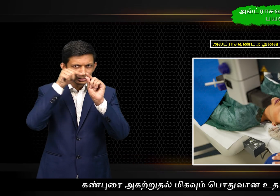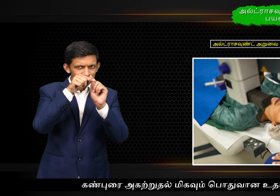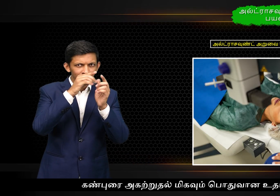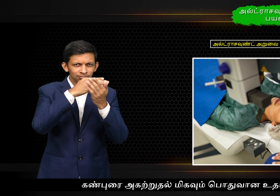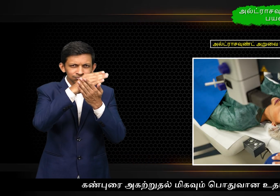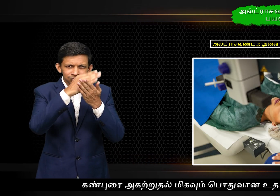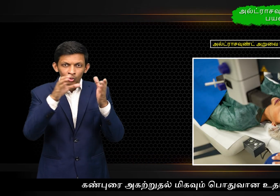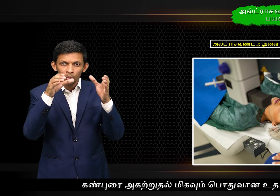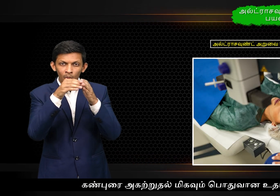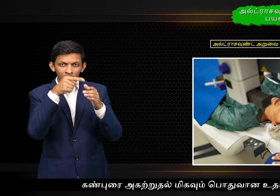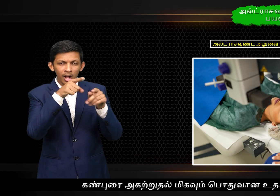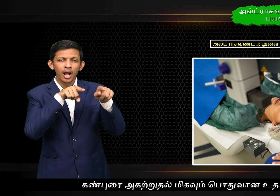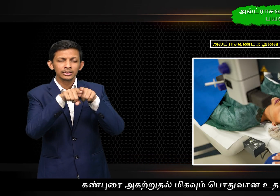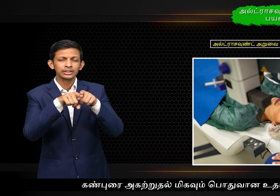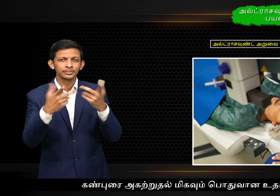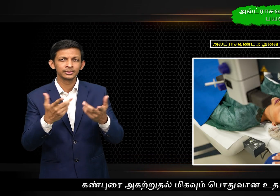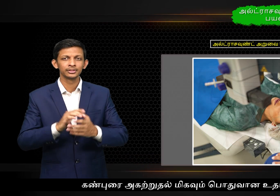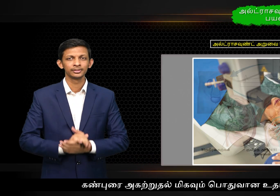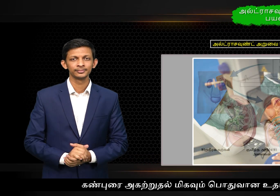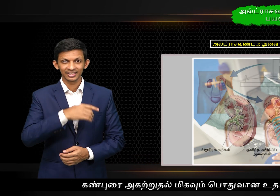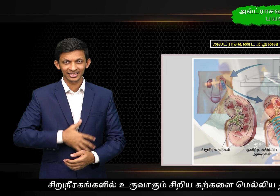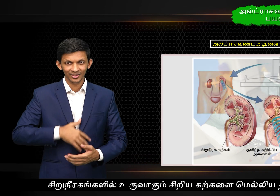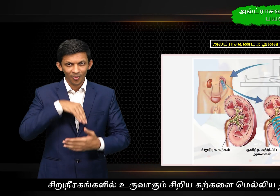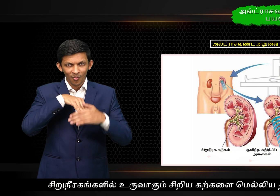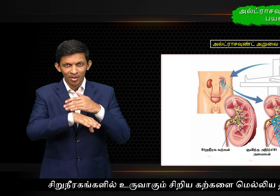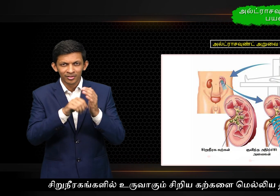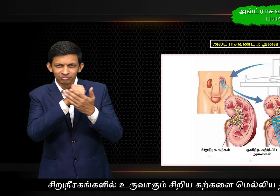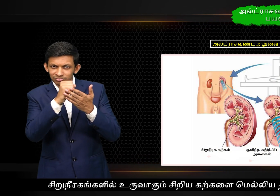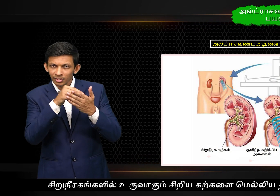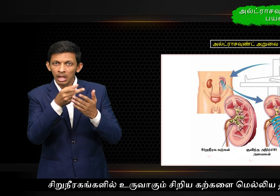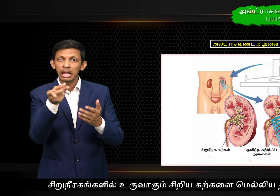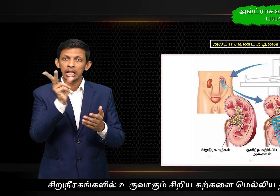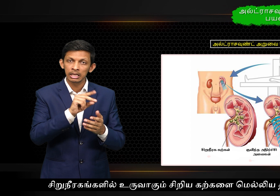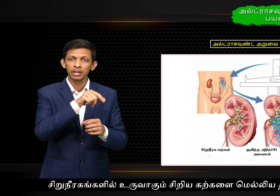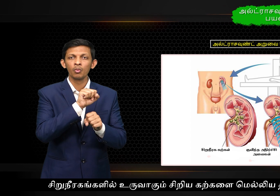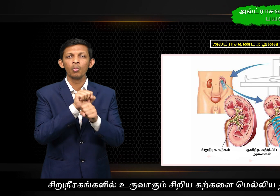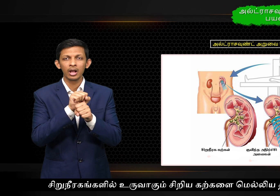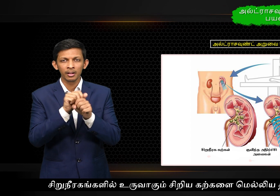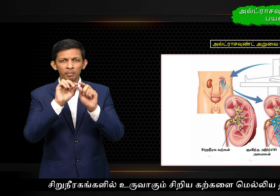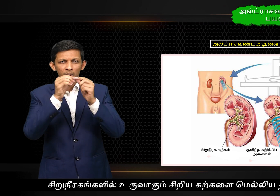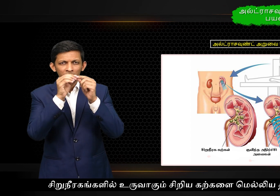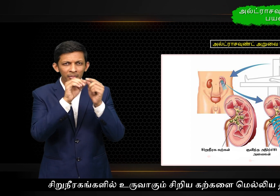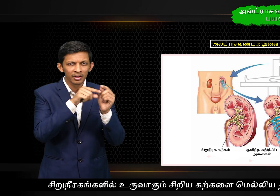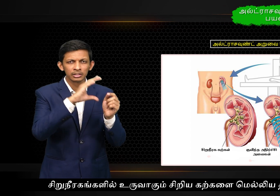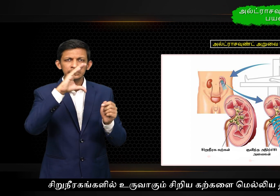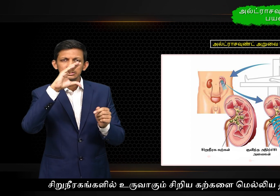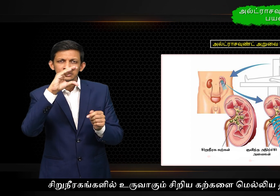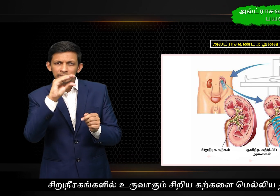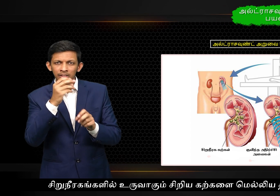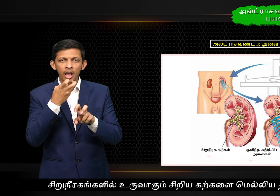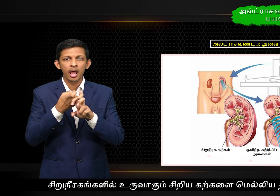கண்புரை அகற்றுதல் மிகவும் பொதுவான உதாரணம். சிறுநீரகங்களில் உருவாகும் சிறிய கற்களை